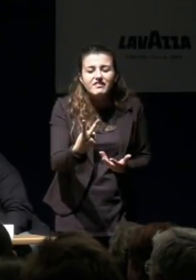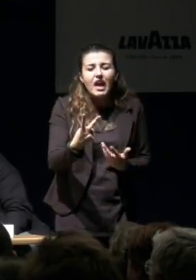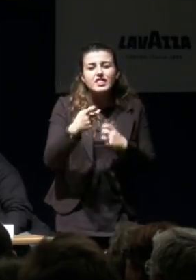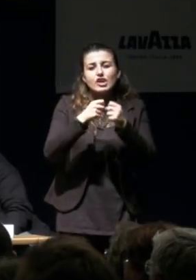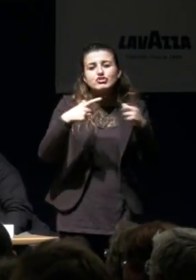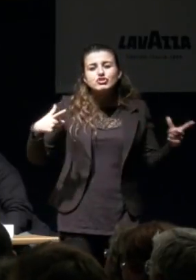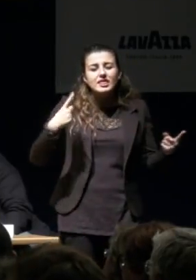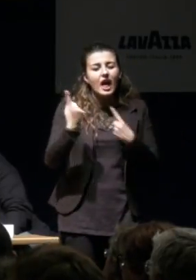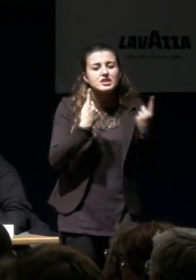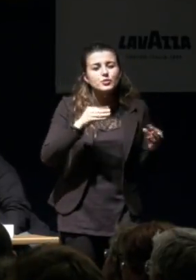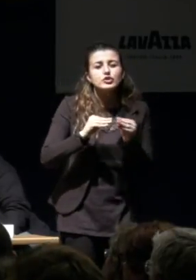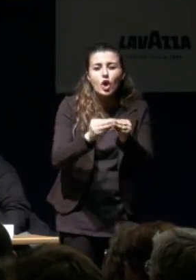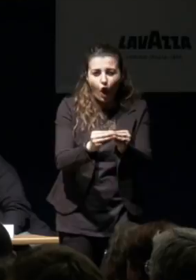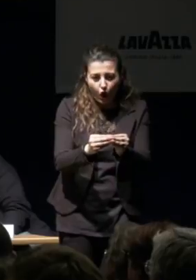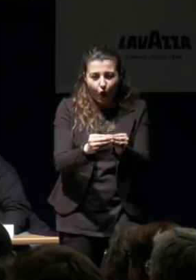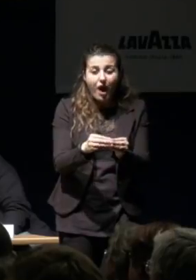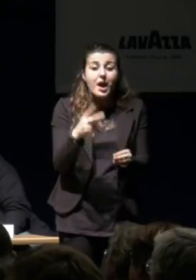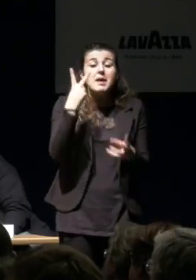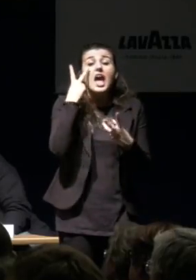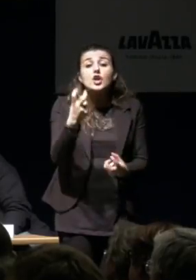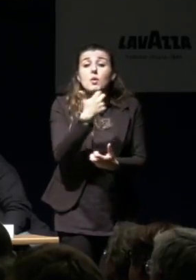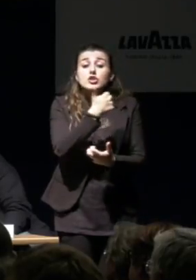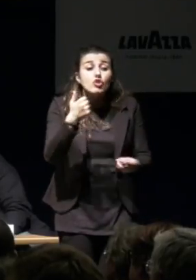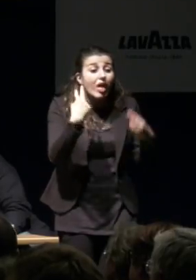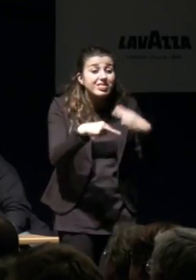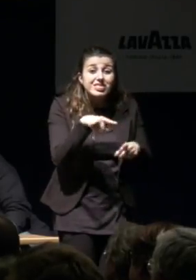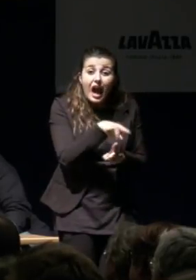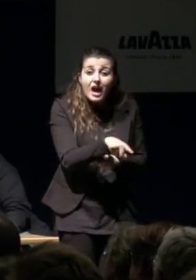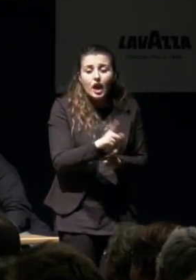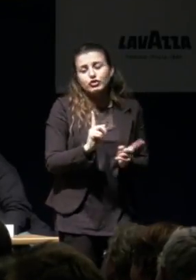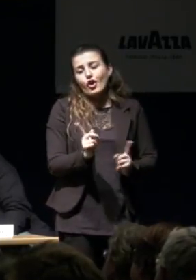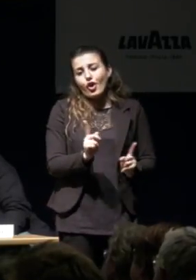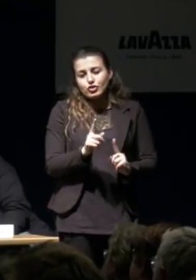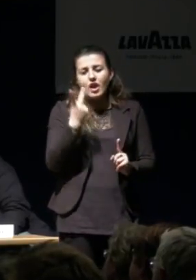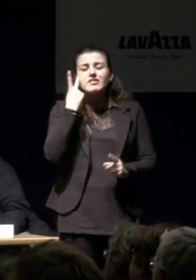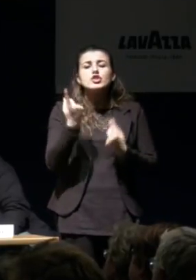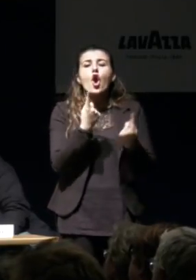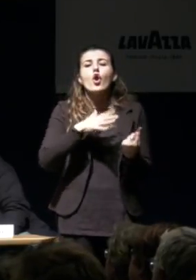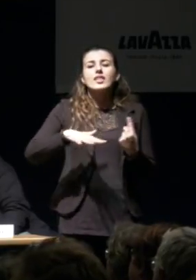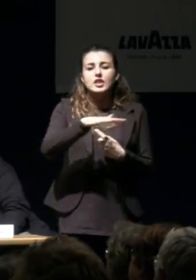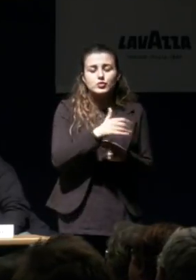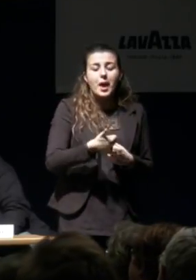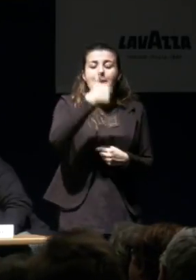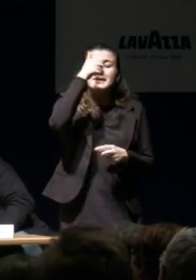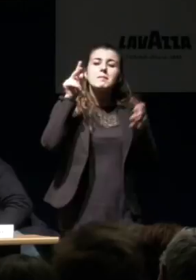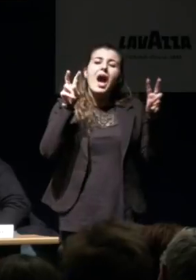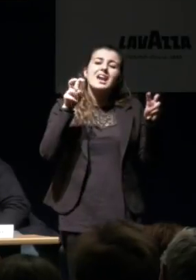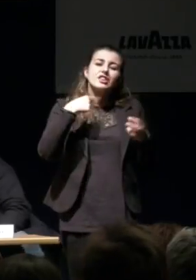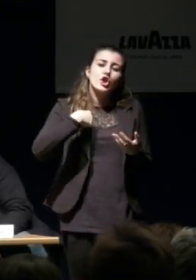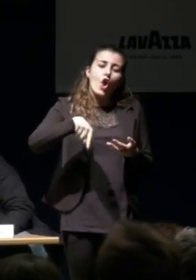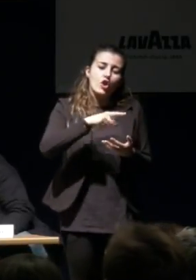che attenzione non è una cosa che riguarda solo taranto contestualizziamo un attimo il primo articolo che noi abbiamo